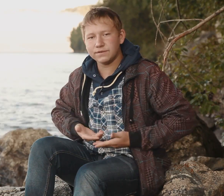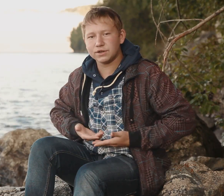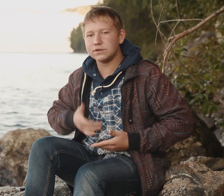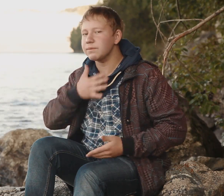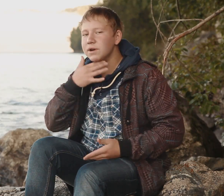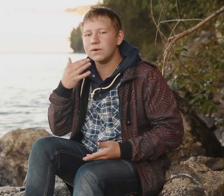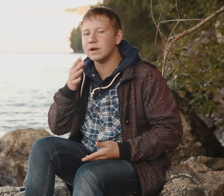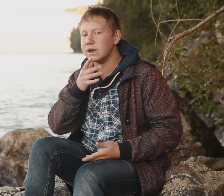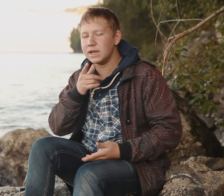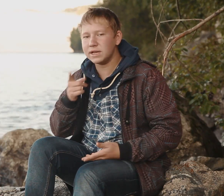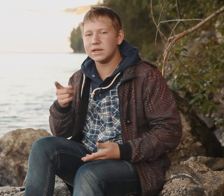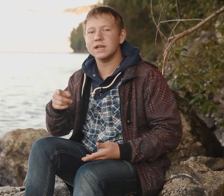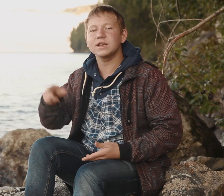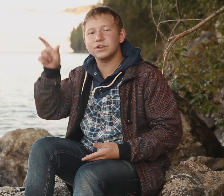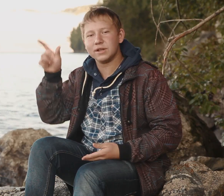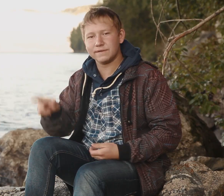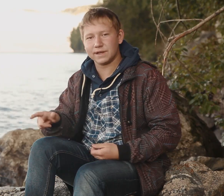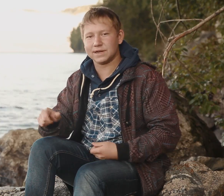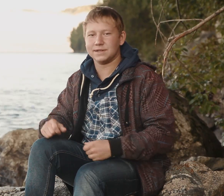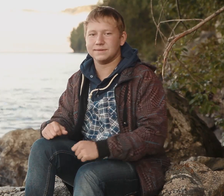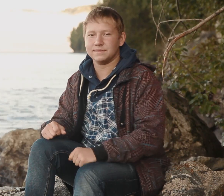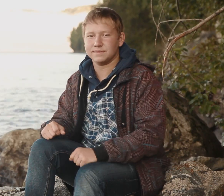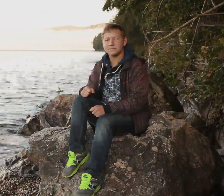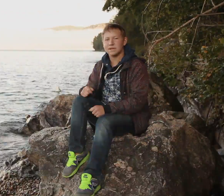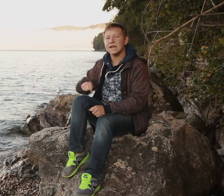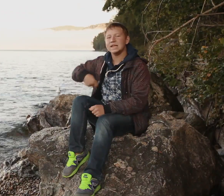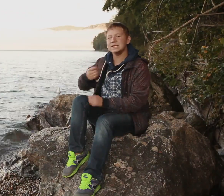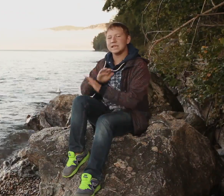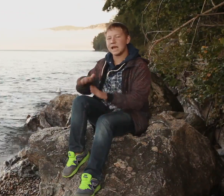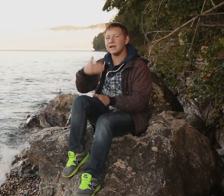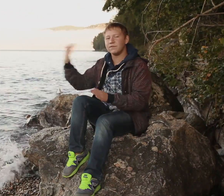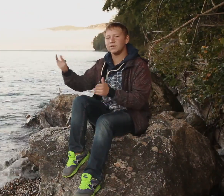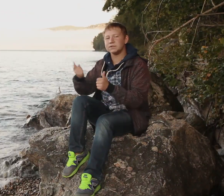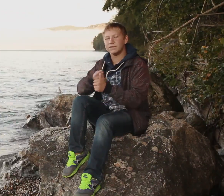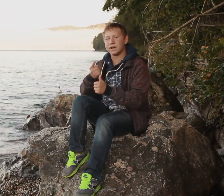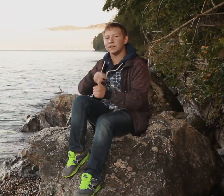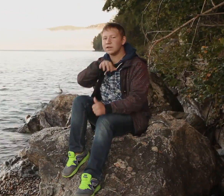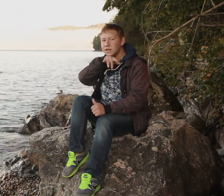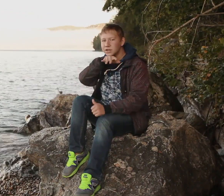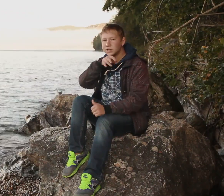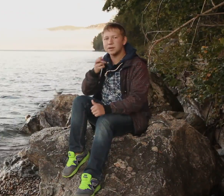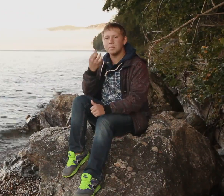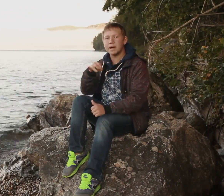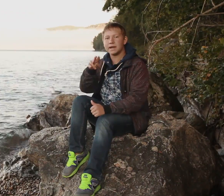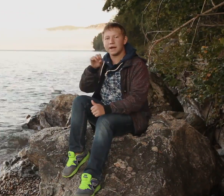проживший много лет человек. Не зря его называют дедушкой